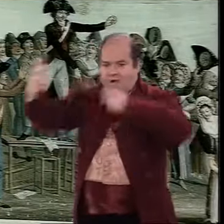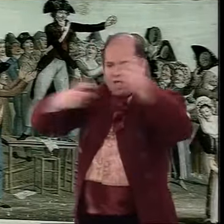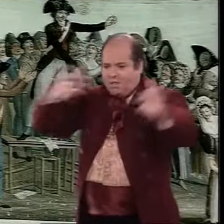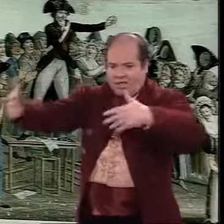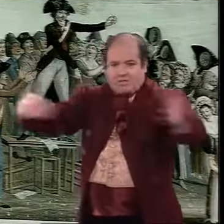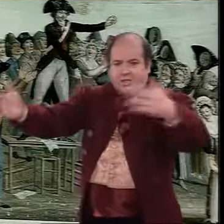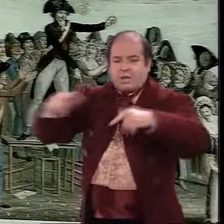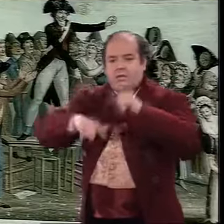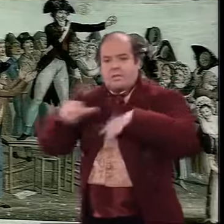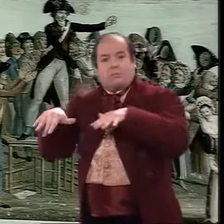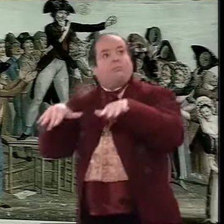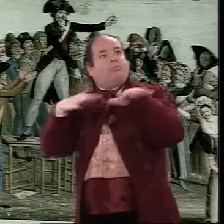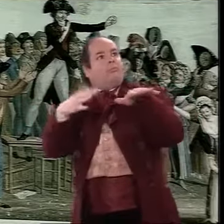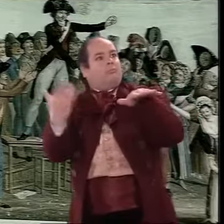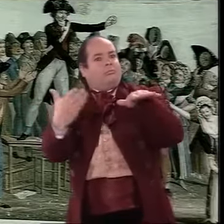Ils distribuent des tracts.